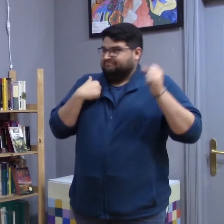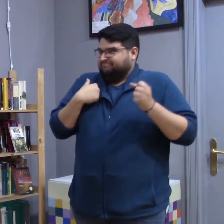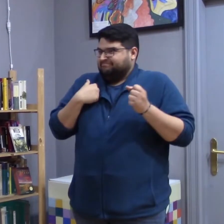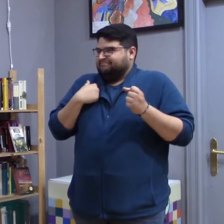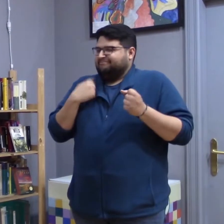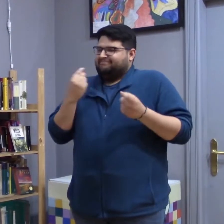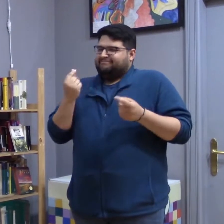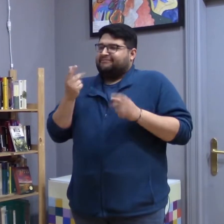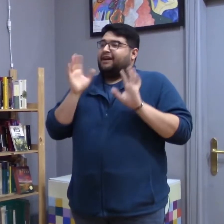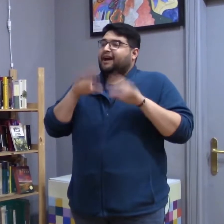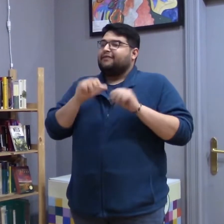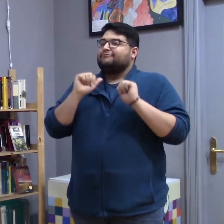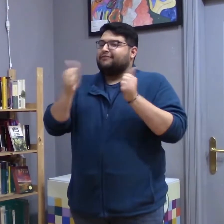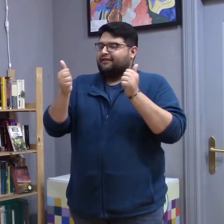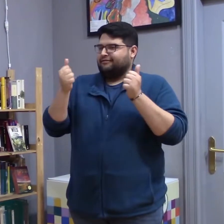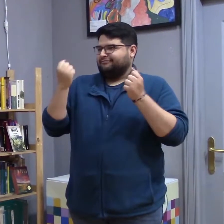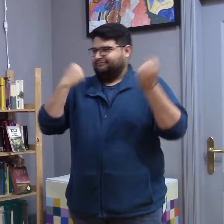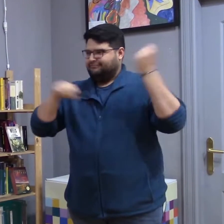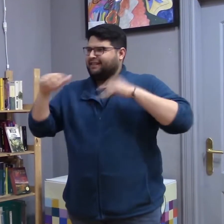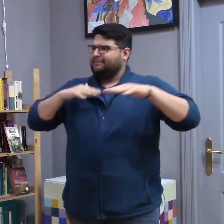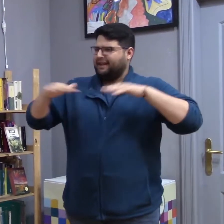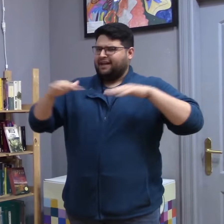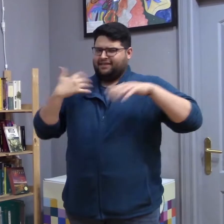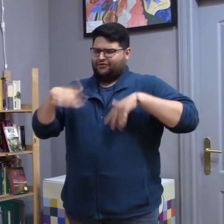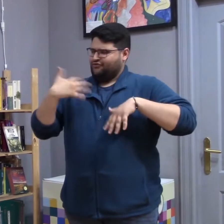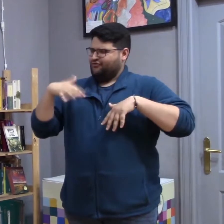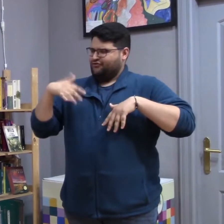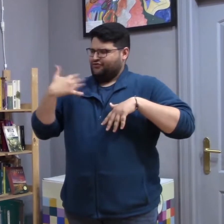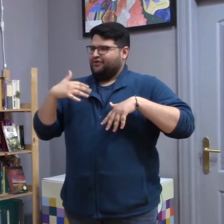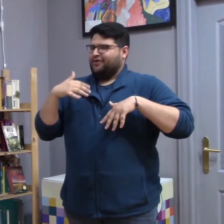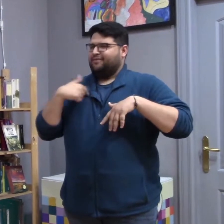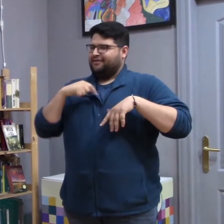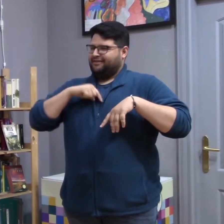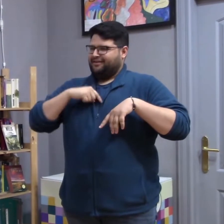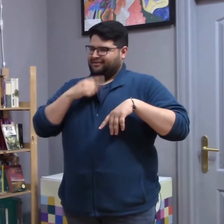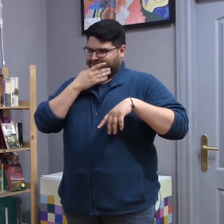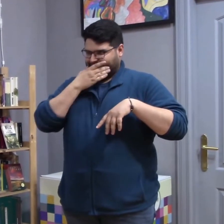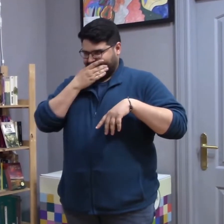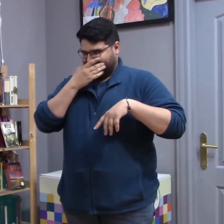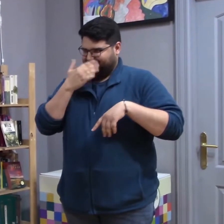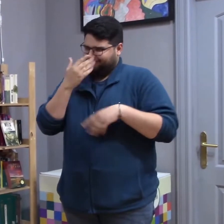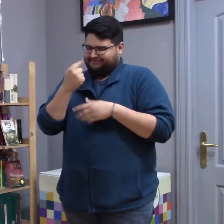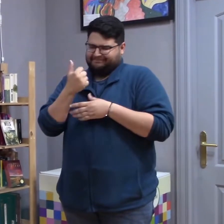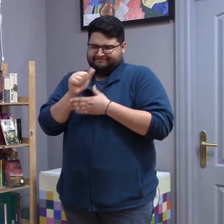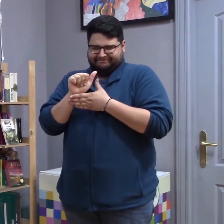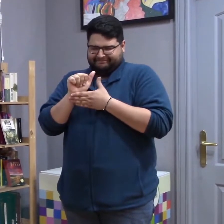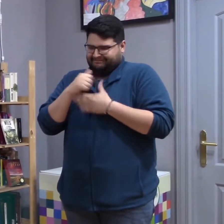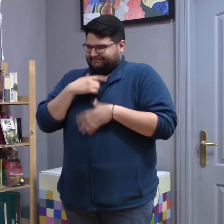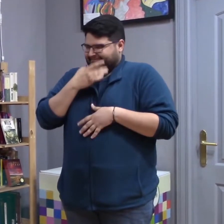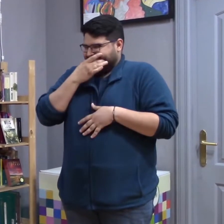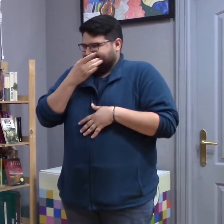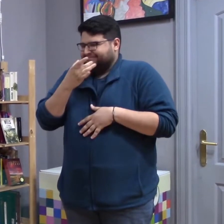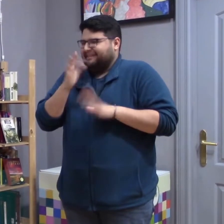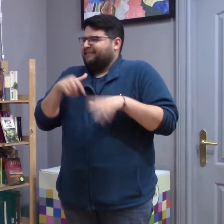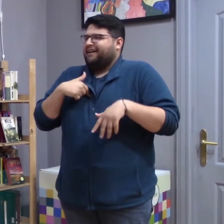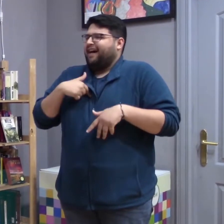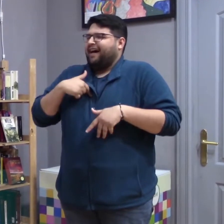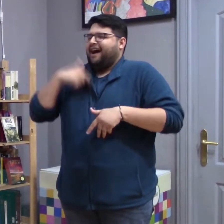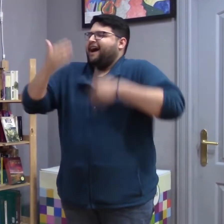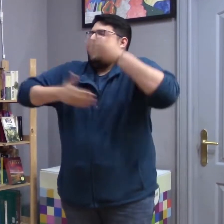pero porque yo nunca había hecho de actor ni nada. Pero la verdad que al principio me daba un poquito de vergüenza, ¿vale?